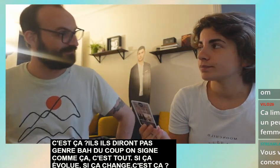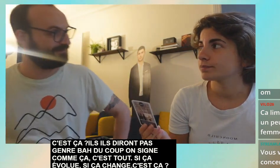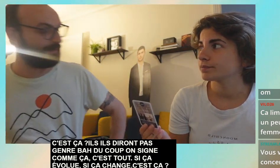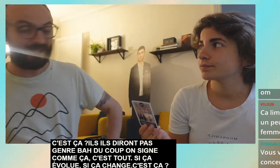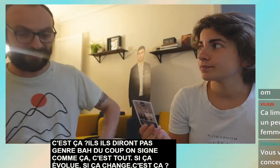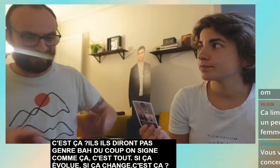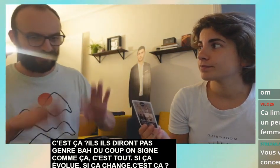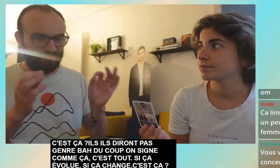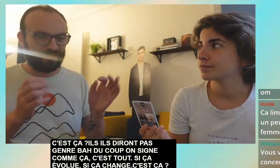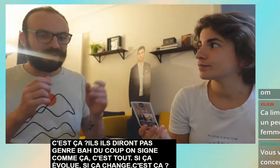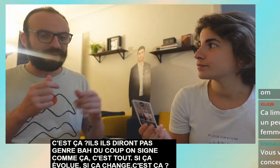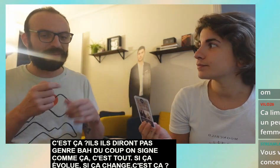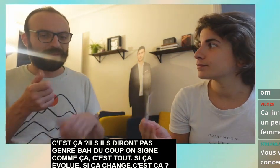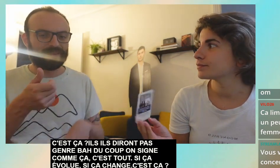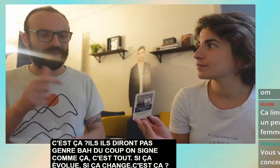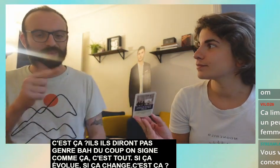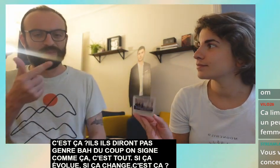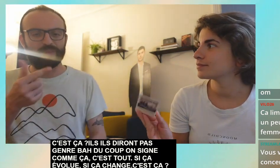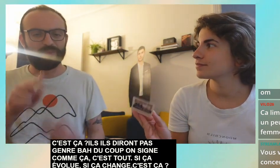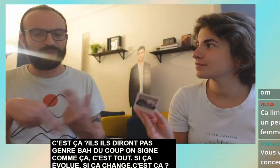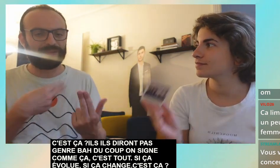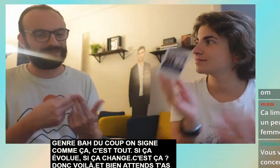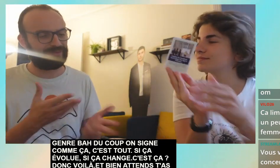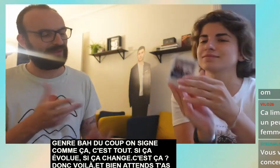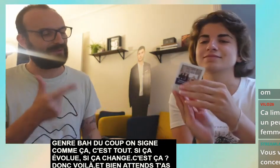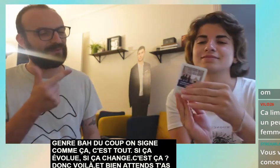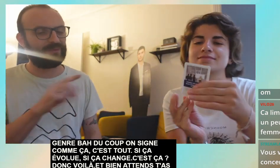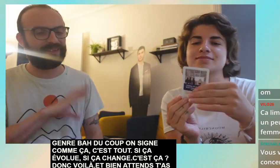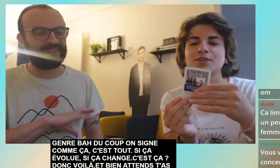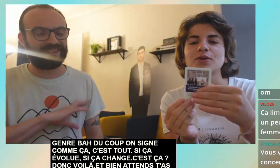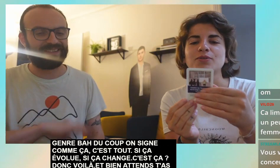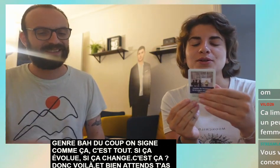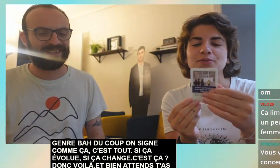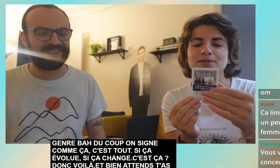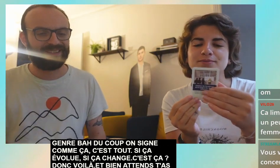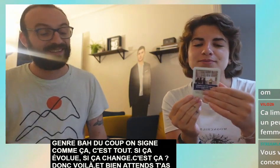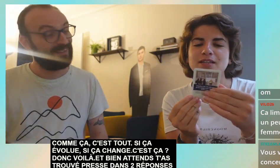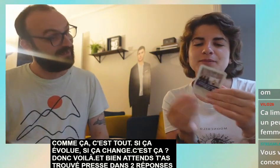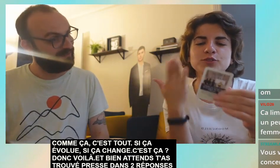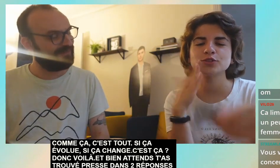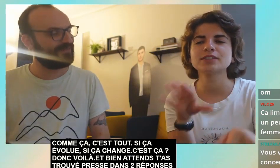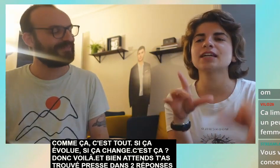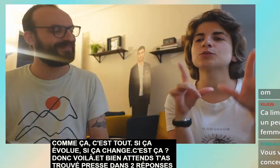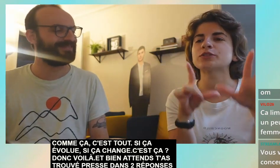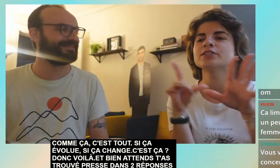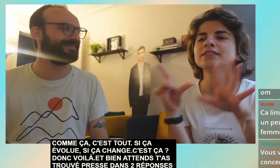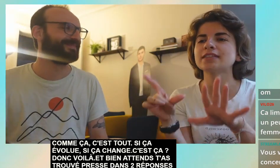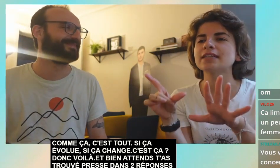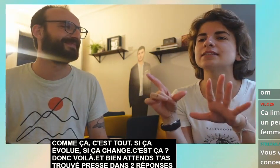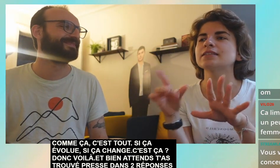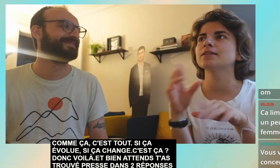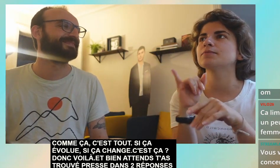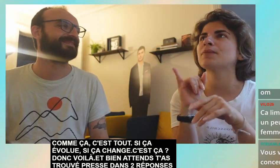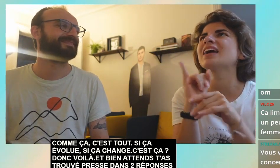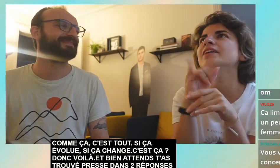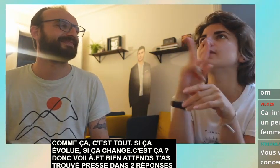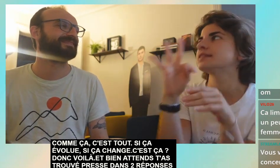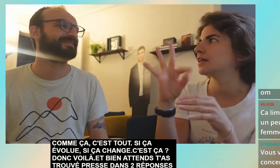Eh bien, attends, t'as trouvé presque en deux réponses, quoi, deux essais. Ouais. Je sais, 77, t'es pas invité,